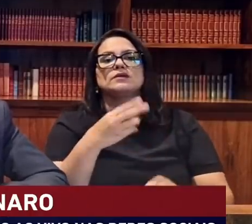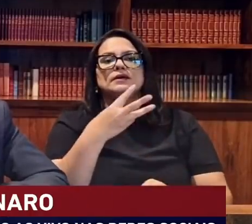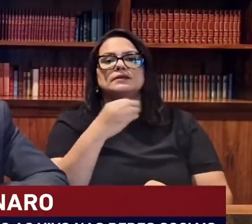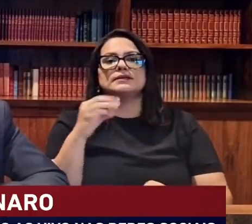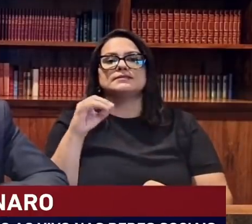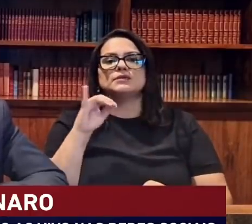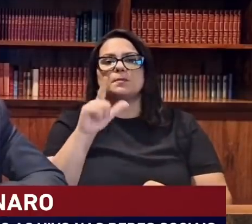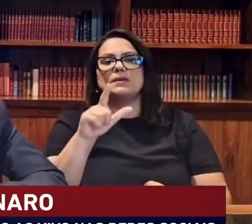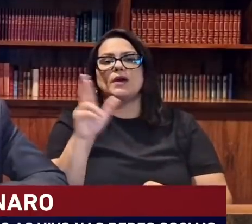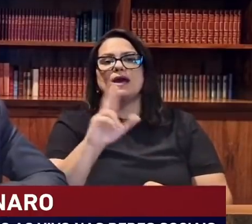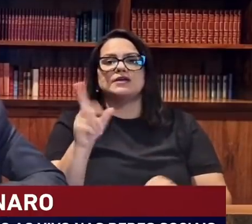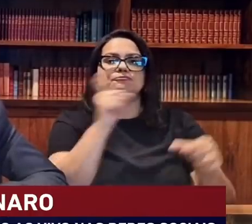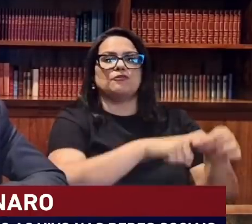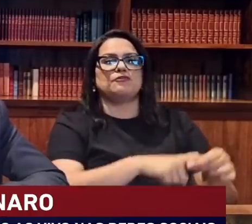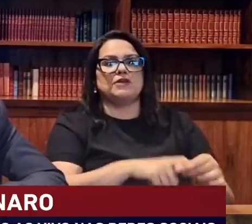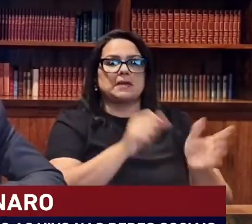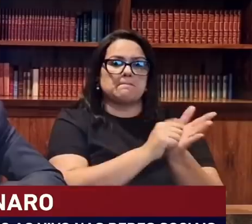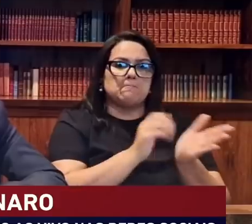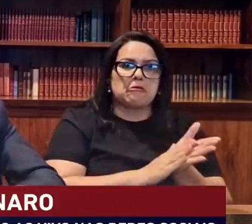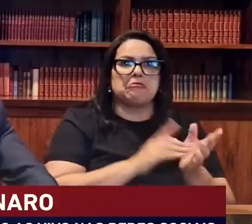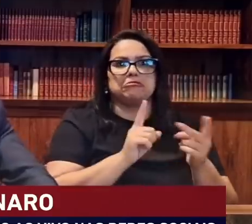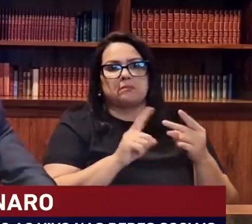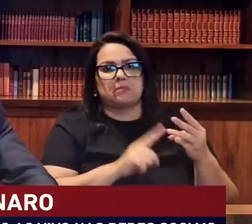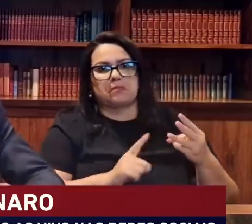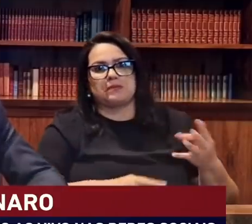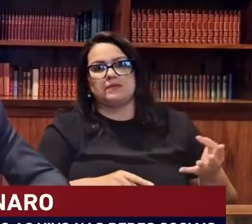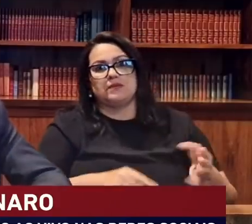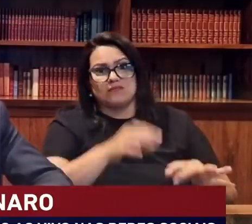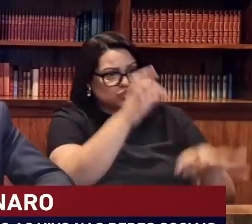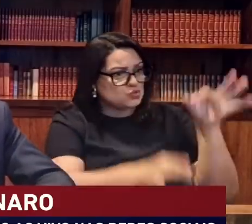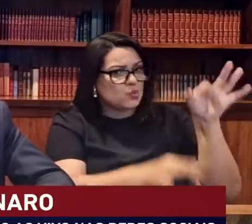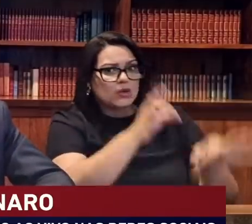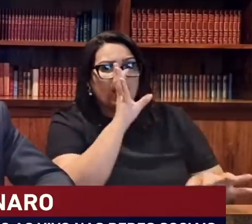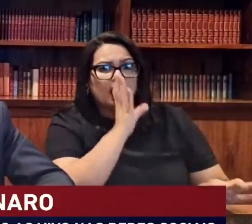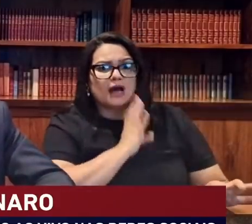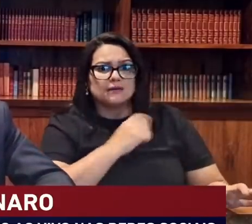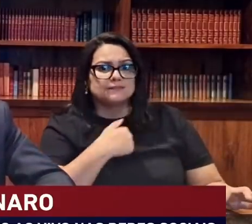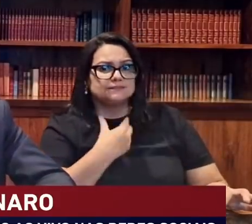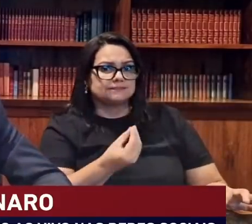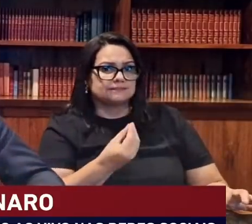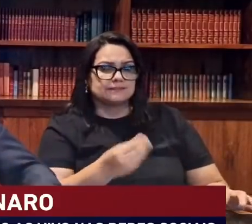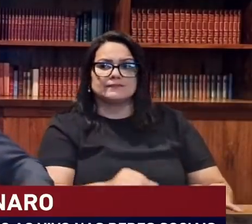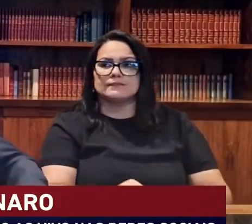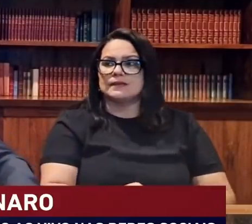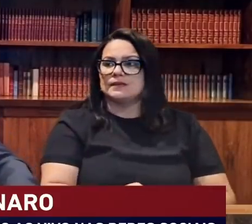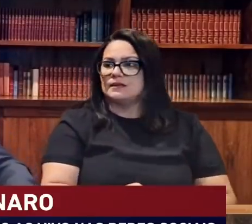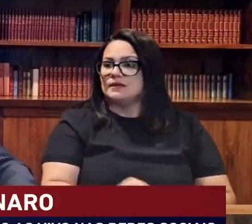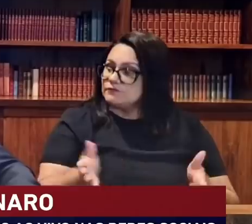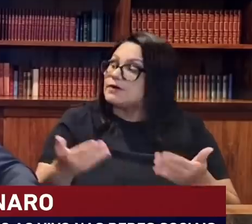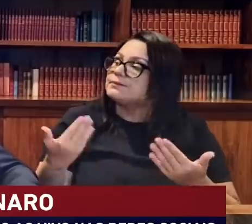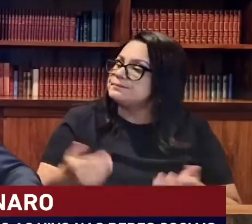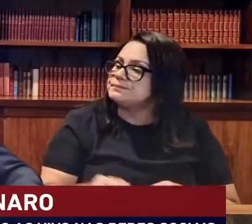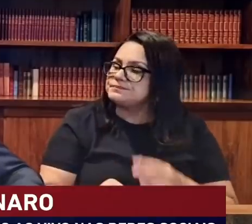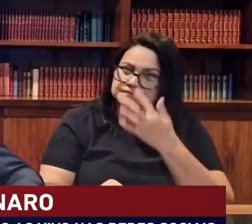R$ 300 mil. Estamos ouvindo a live do presidente Jair Bolsonaro, hoje ele acompanhado da ministra Damares Alves. Vamos lá.